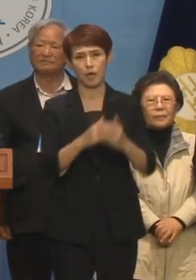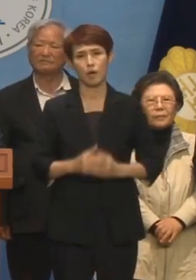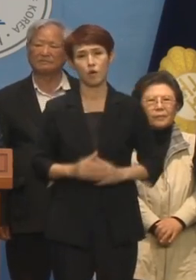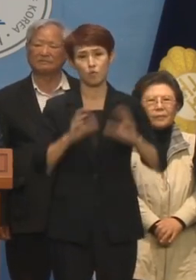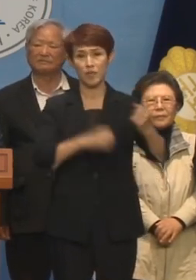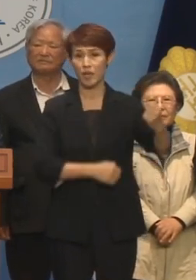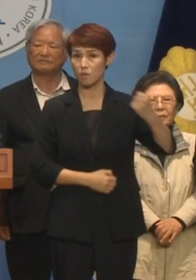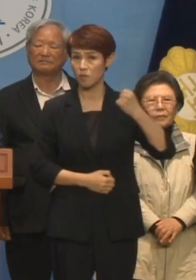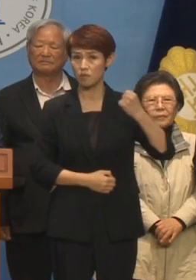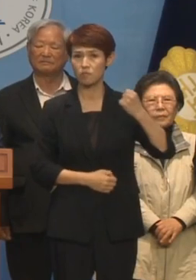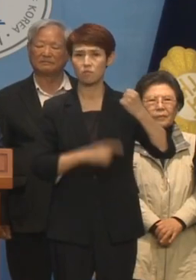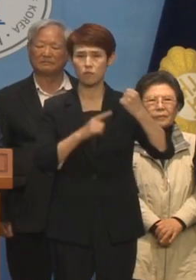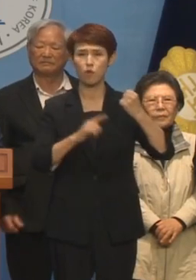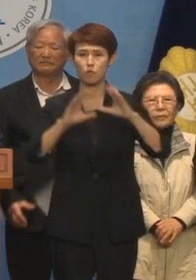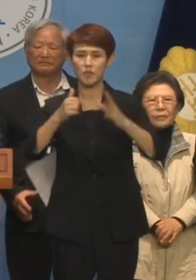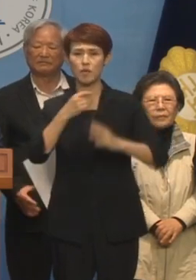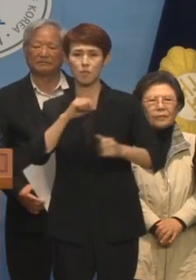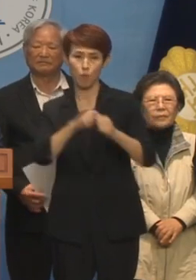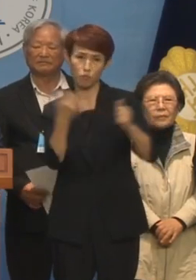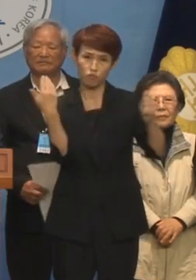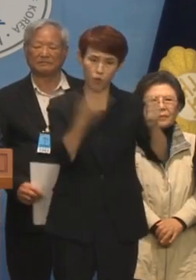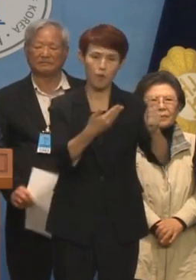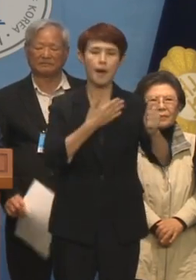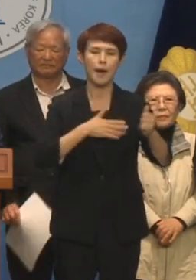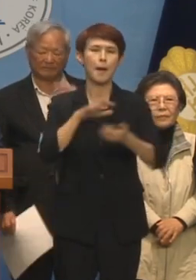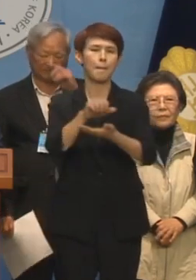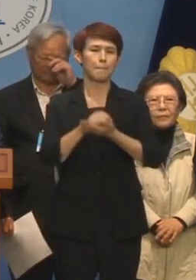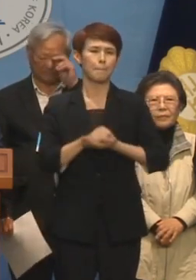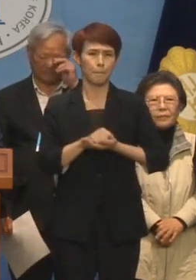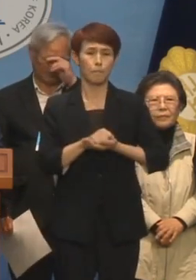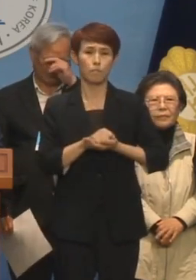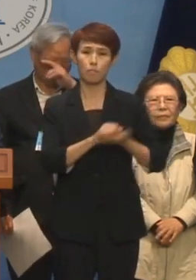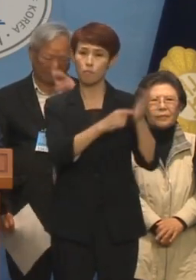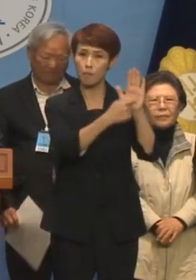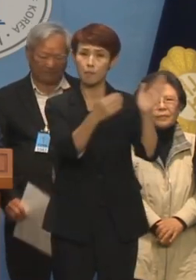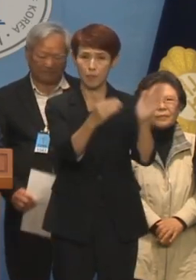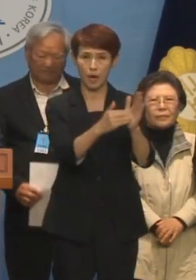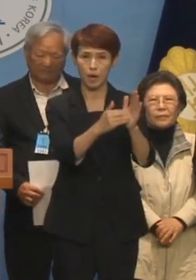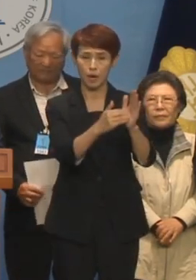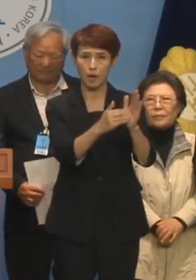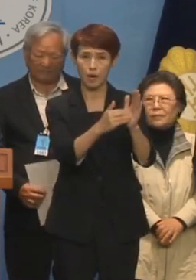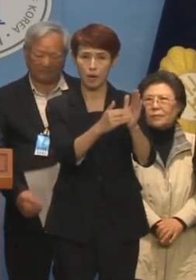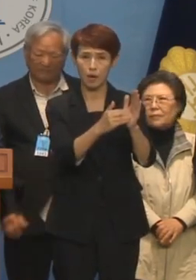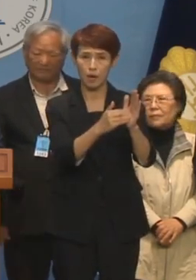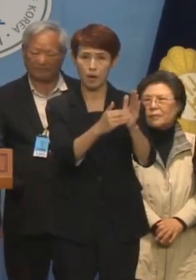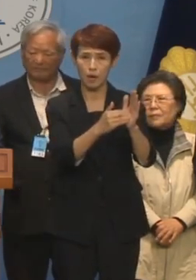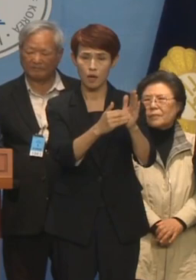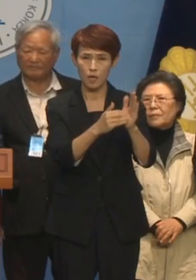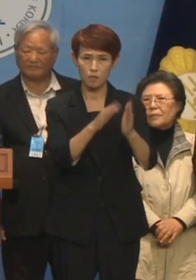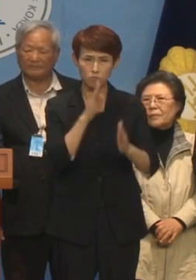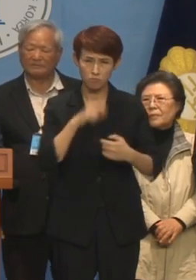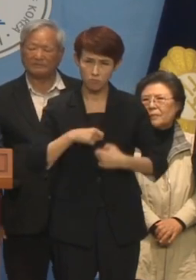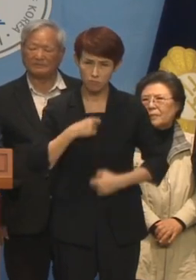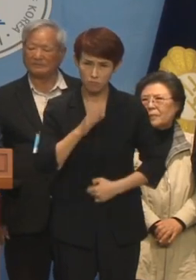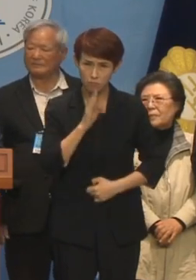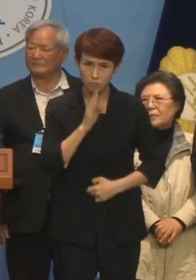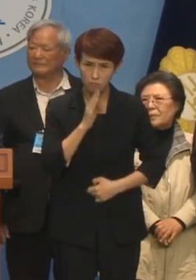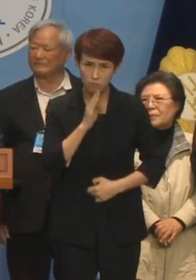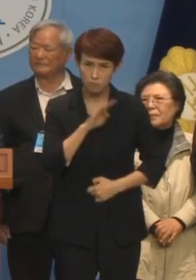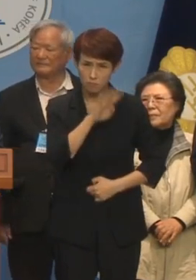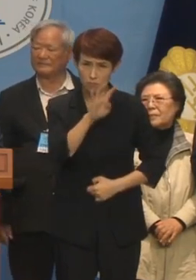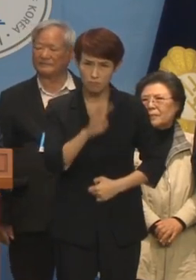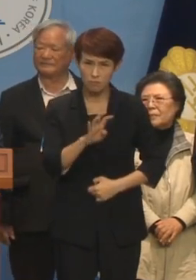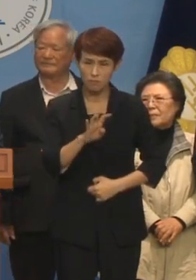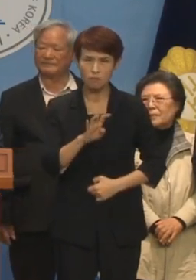국민의힘은 국민의 회초리를 겸허하게 받겠다고 했습니다. 이 말들에 조금의 진정성이라도 있다면